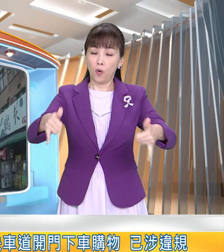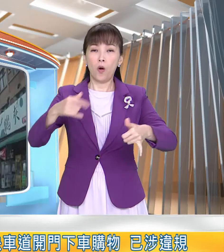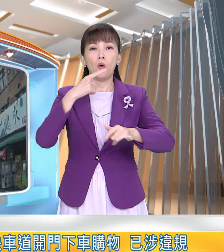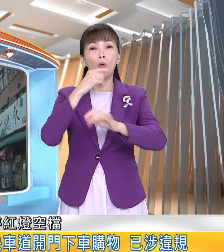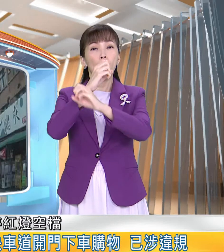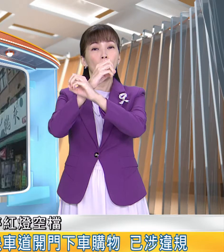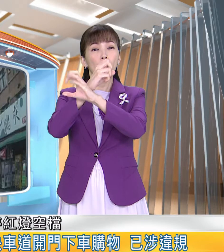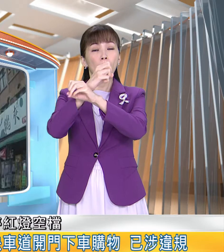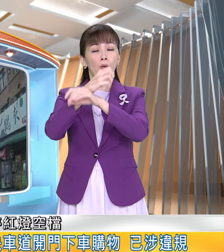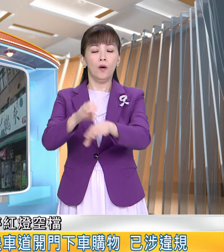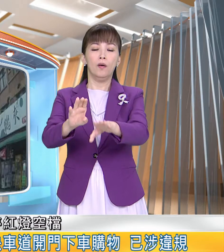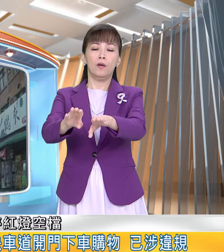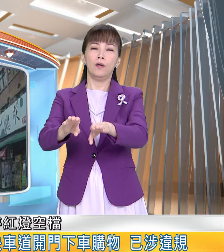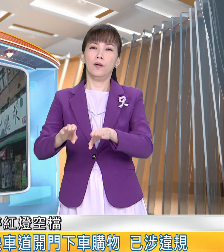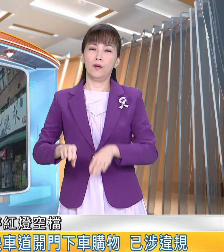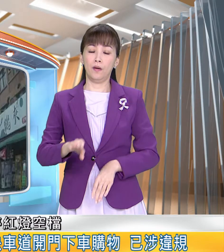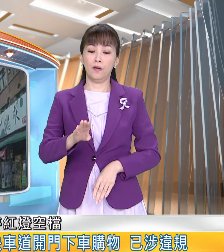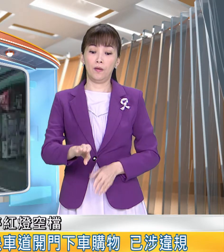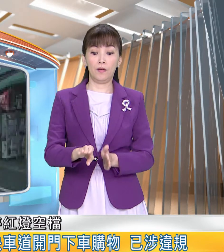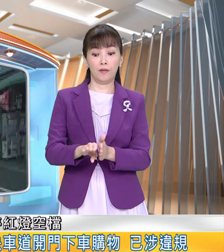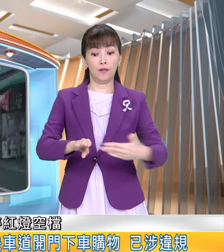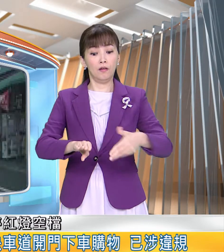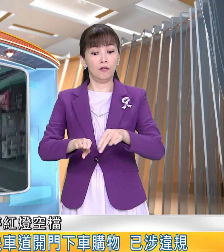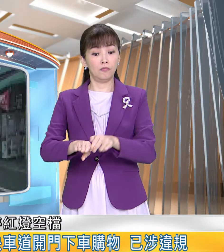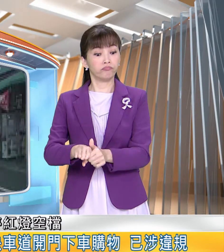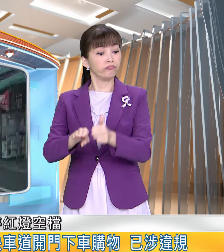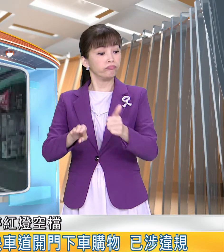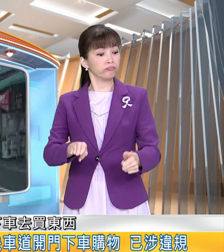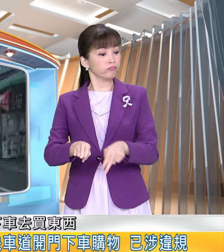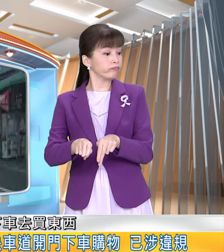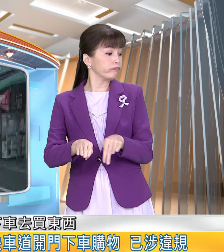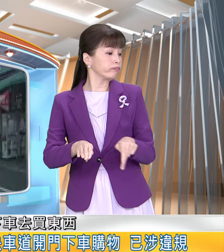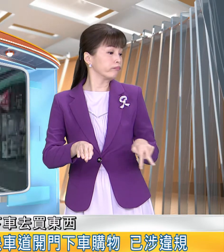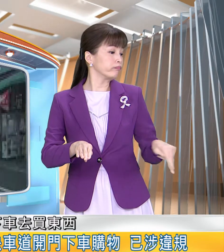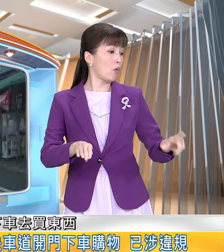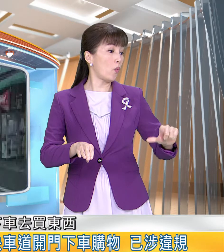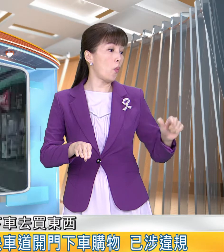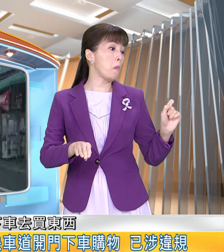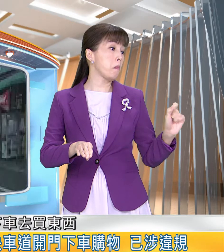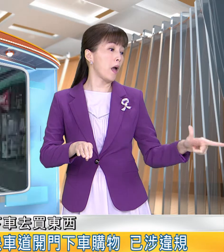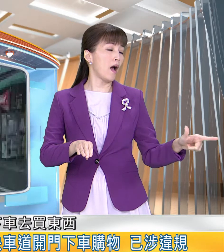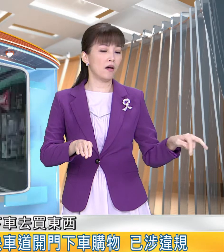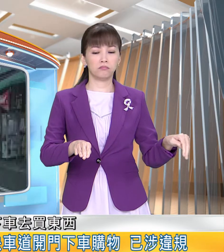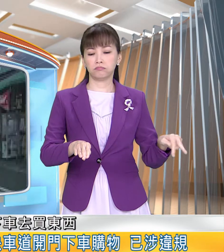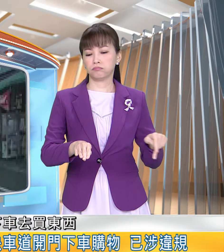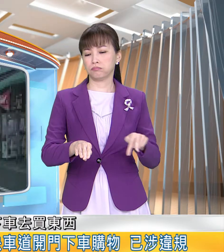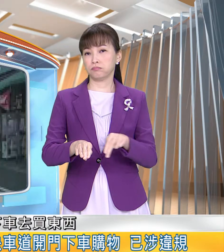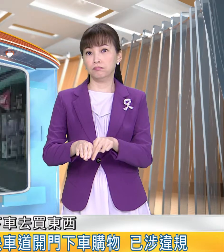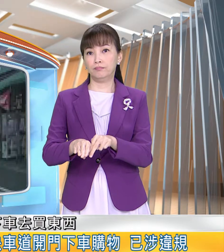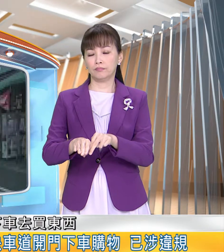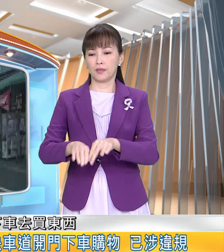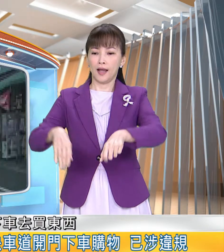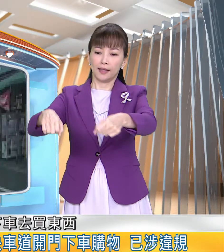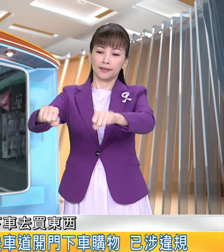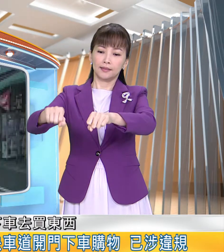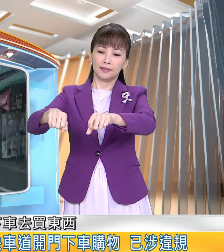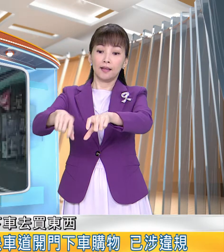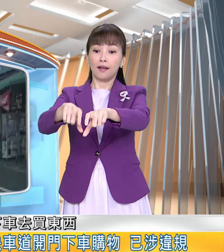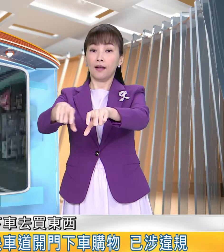有民众趁着在停红灯的空档，从快车道开车门下车去买东西，或者是